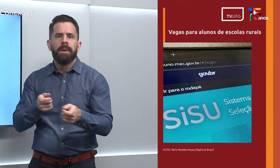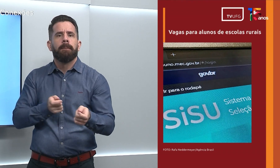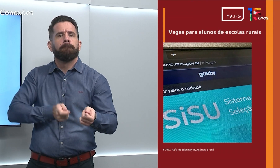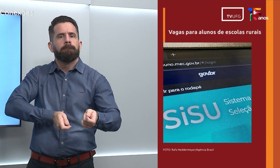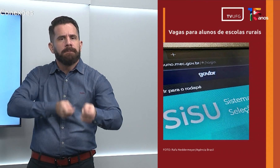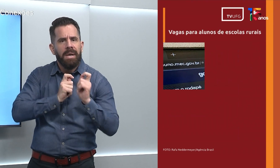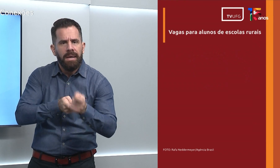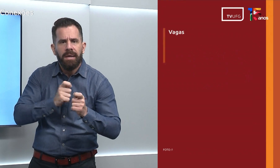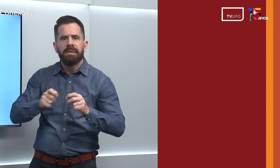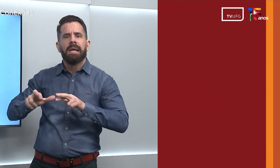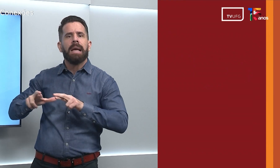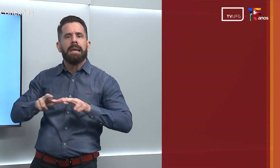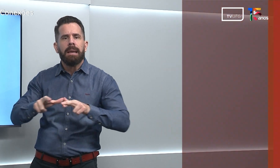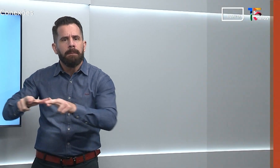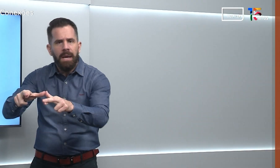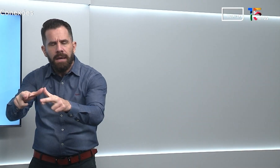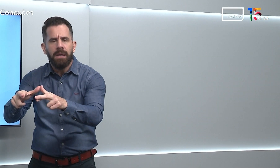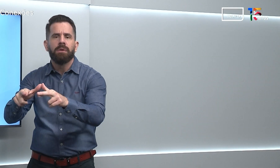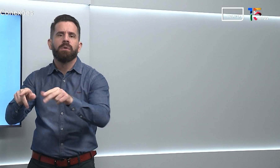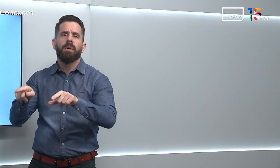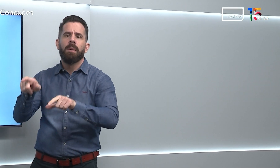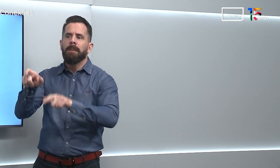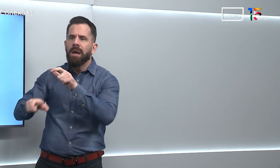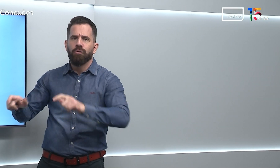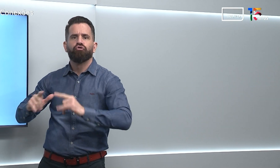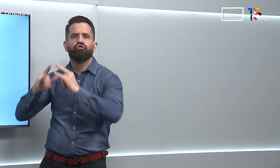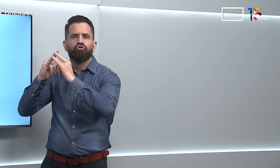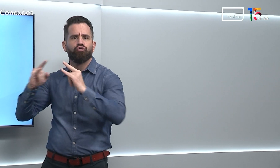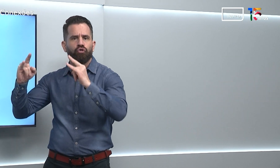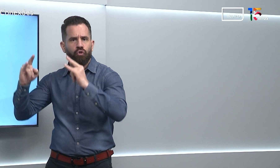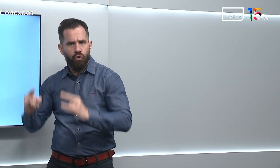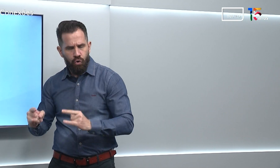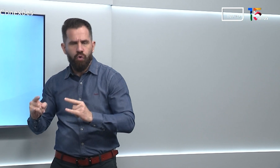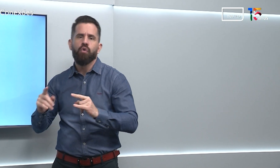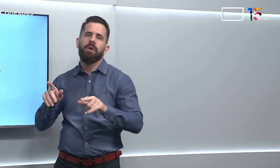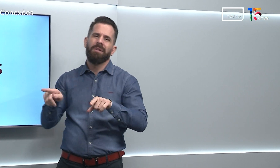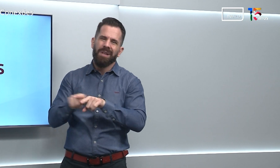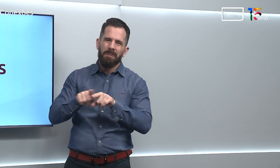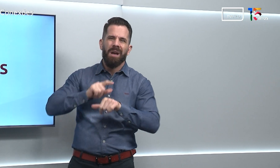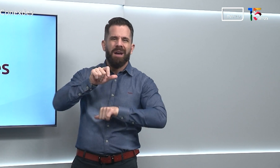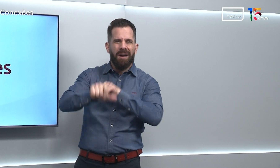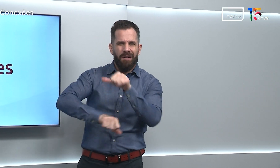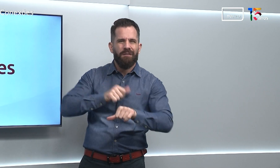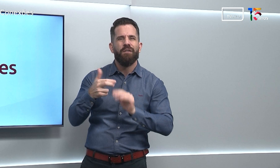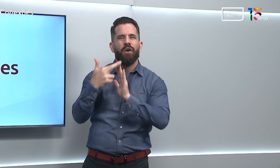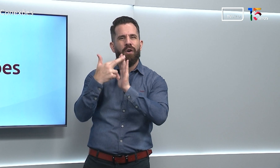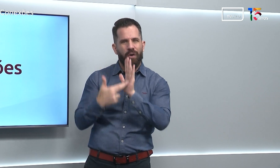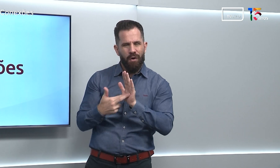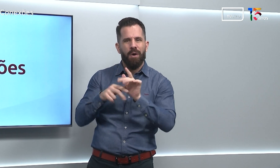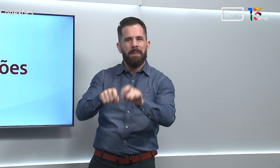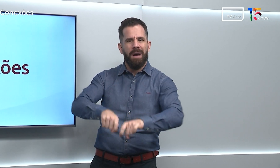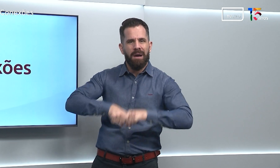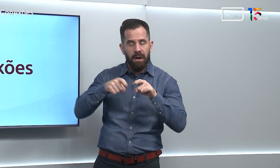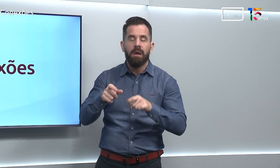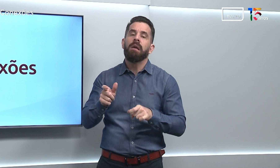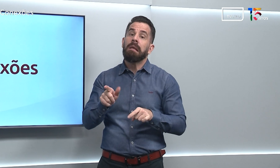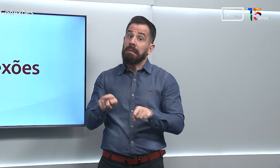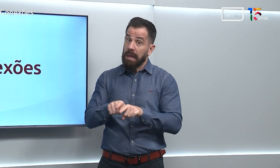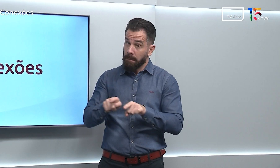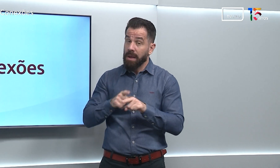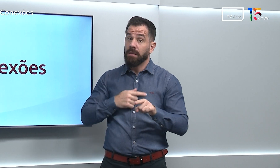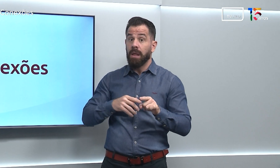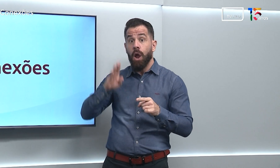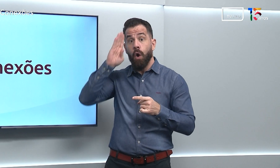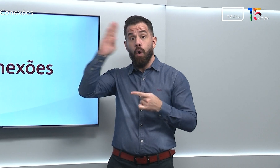pescadores, ribeirinhos, assentados e acampados da reforma agrária. E há uma ordem de prioridade para a